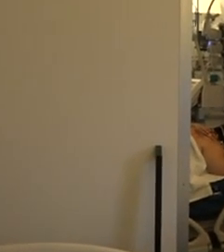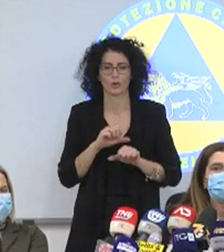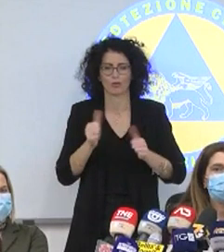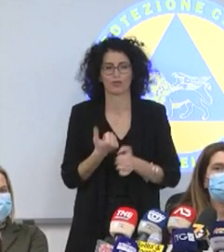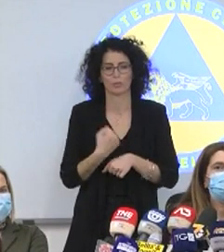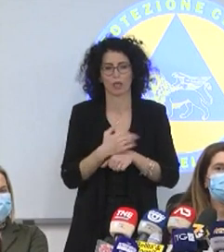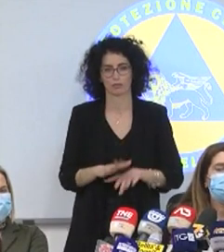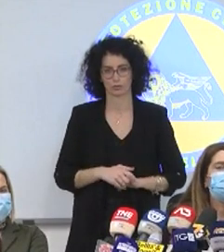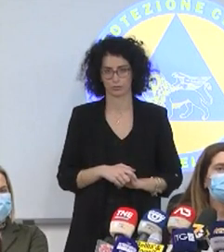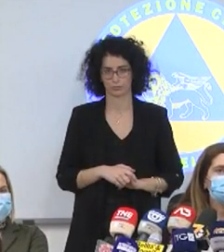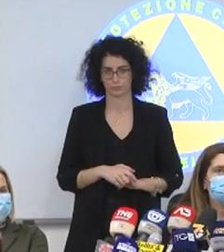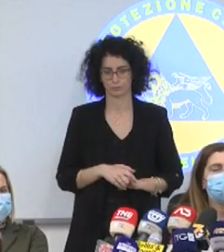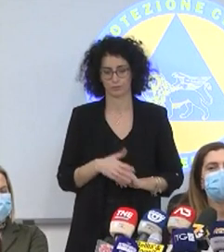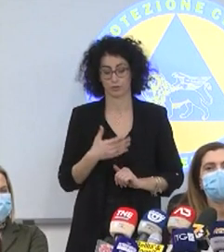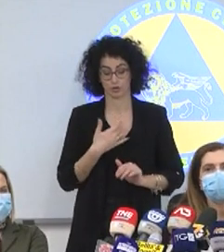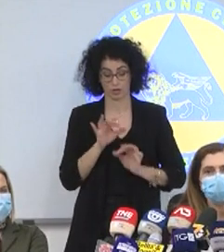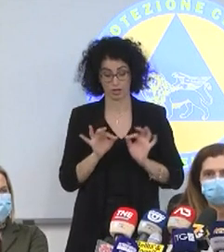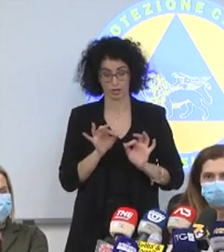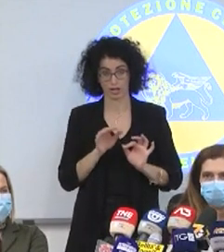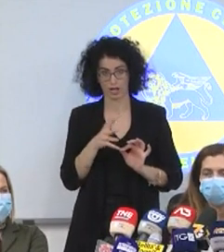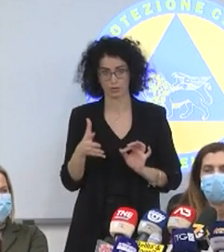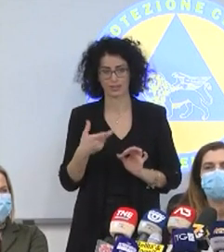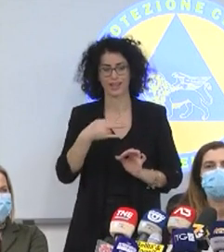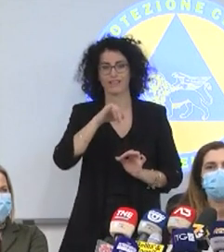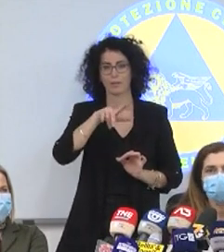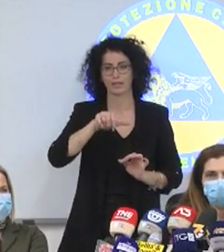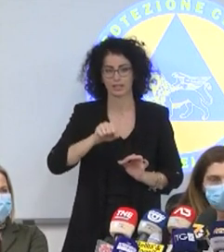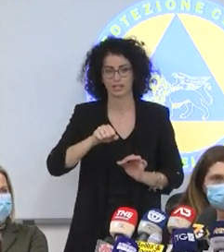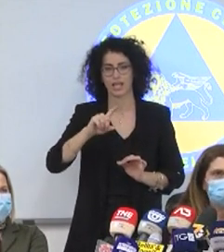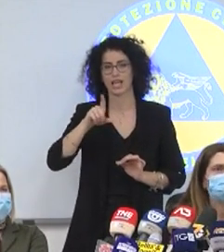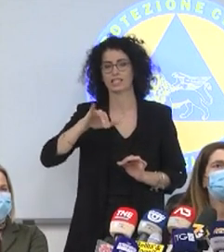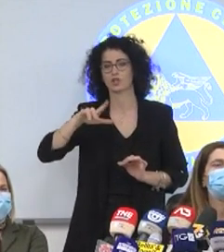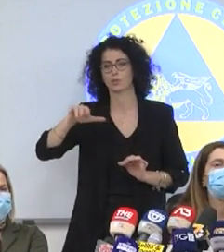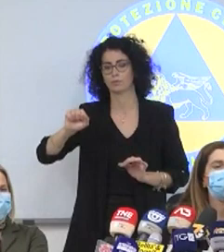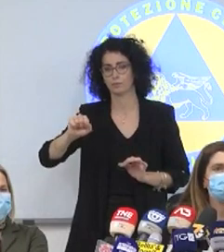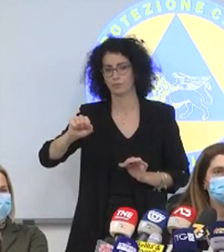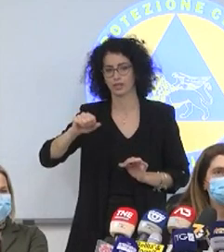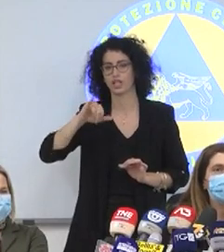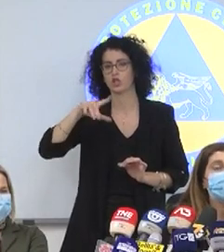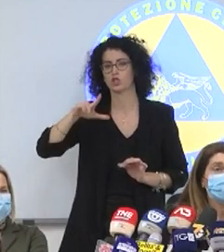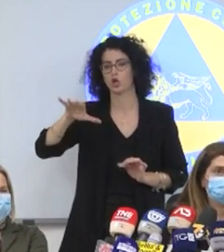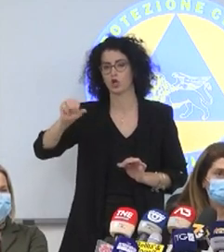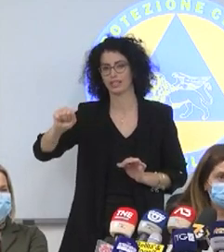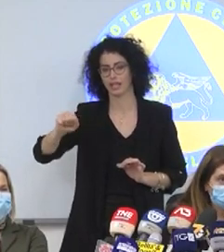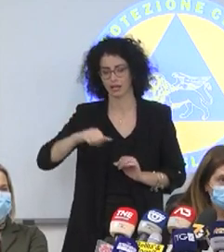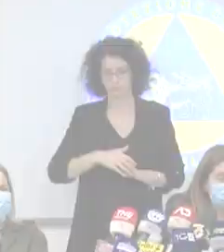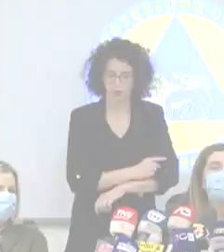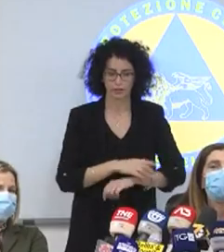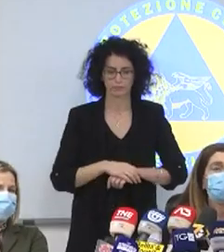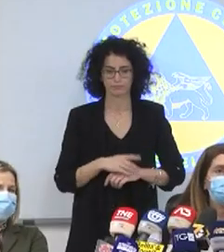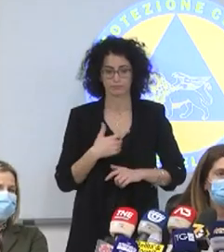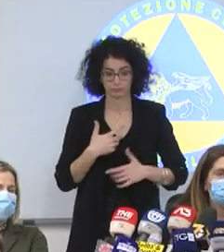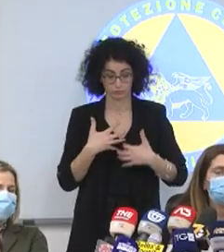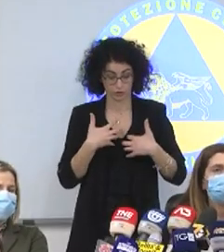casa ci sono alcune terapie come l'ivermectina la zjte romy cina idrossiclorochina che studi